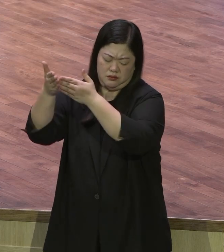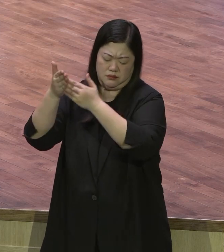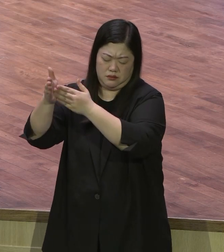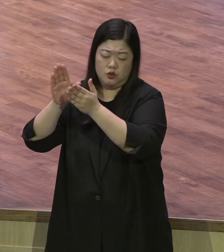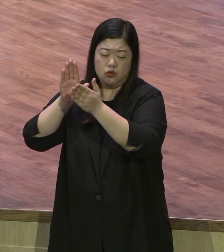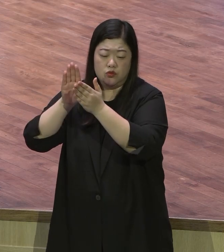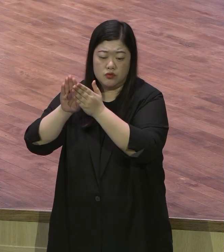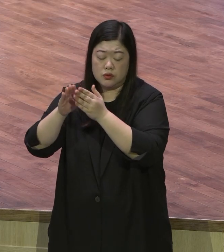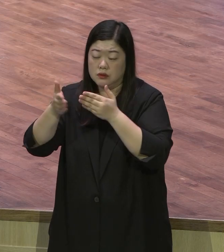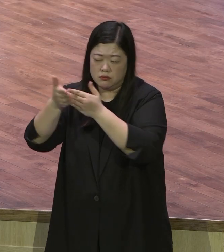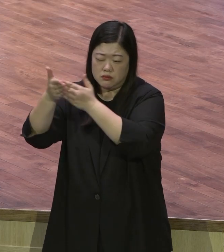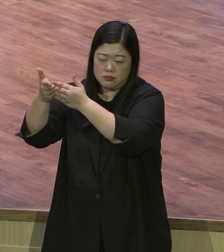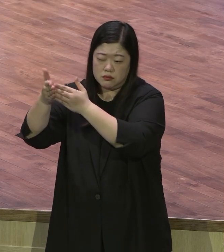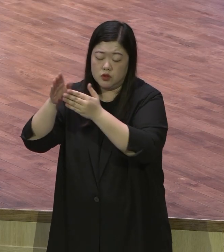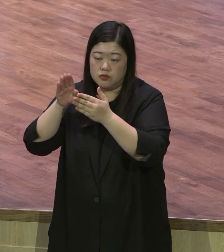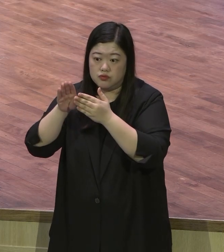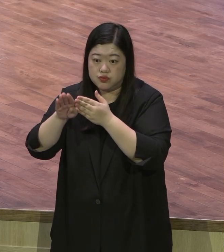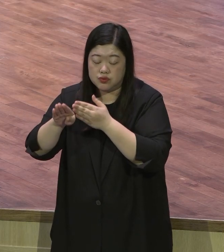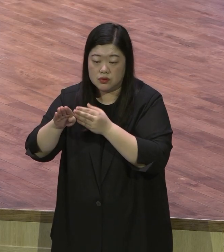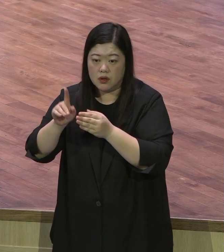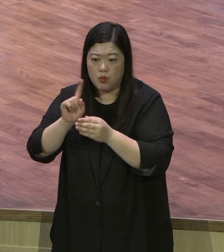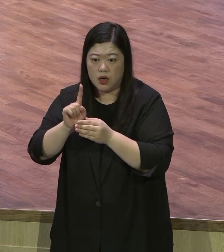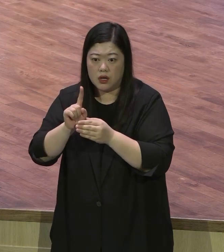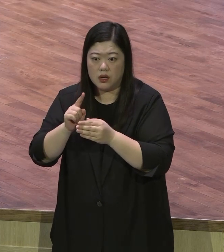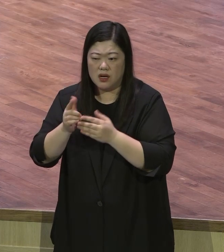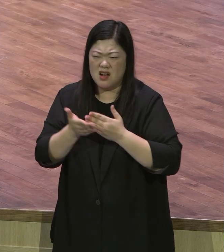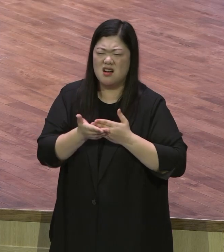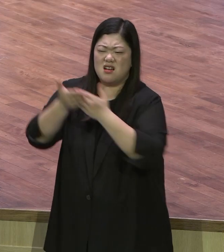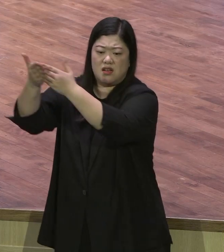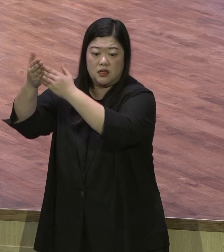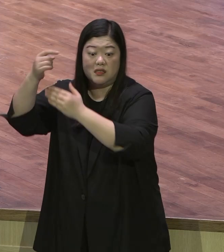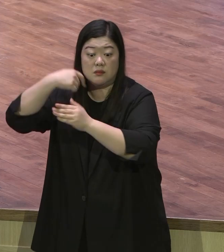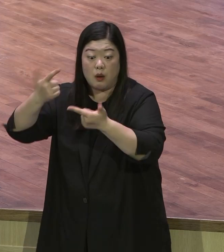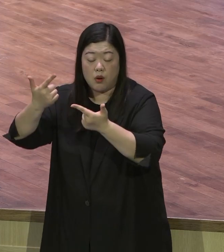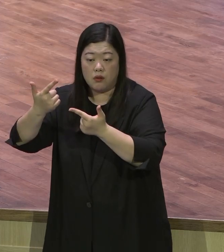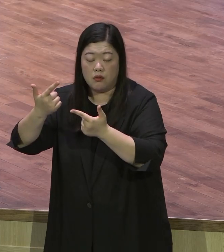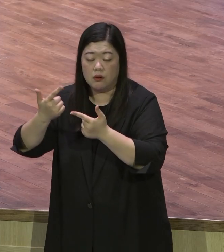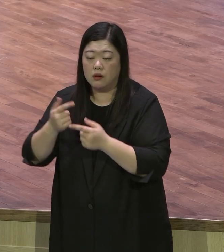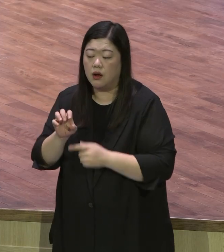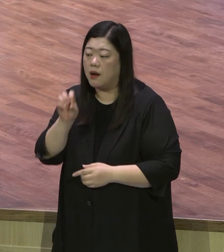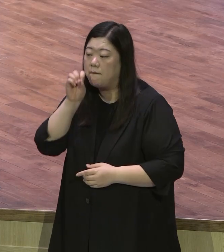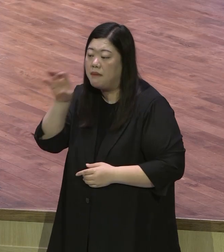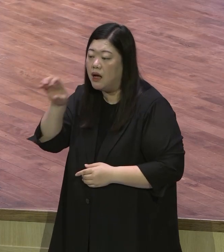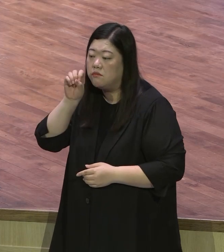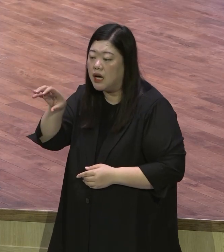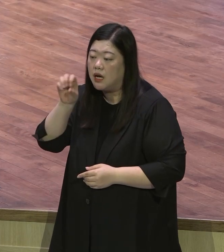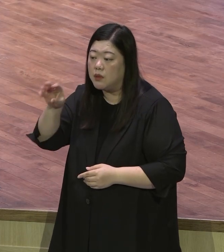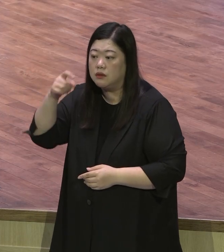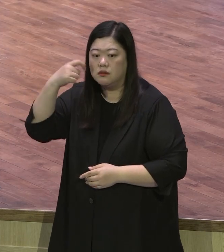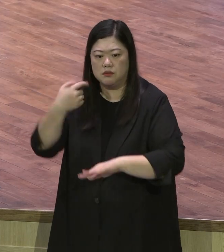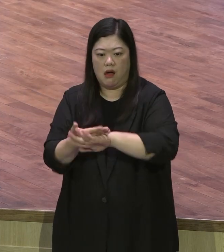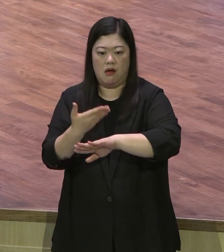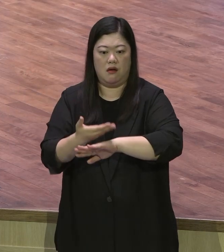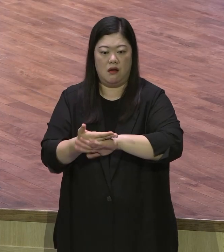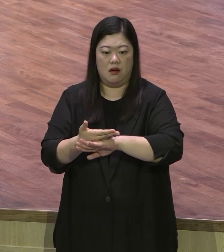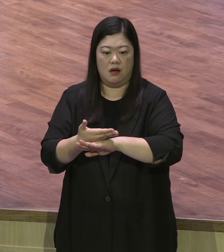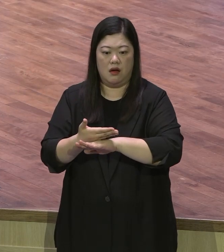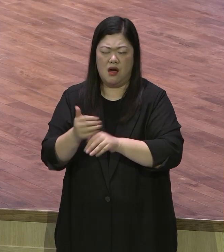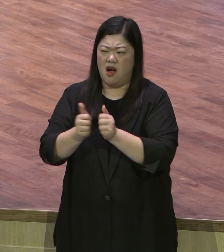느끼신다니까 느껴야 된다니까 하나님 내 옆에 계시구나. 지금 날 보고 계시구나. 머리가 어떤데 바빠서